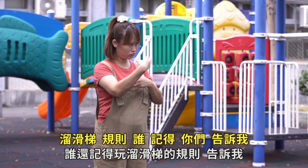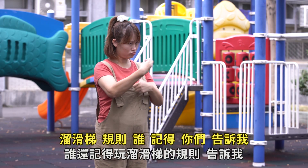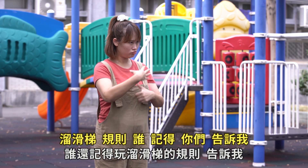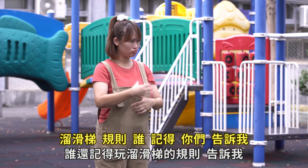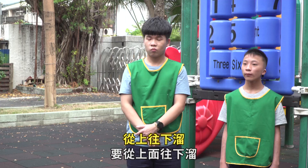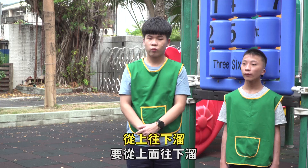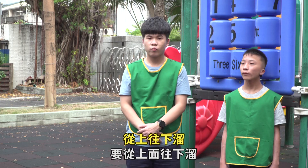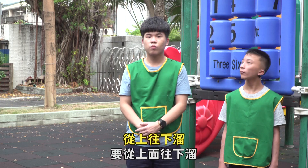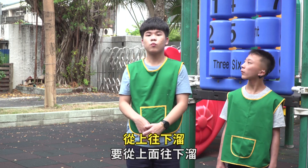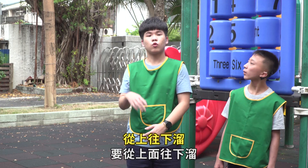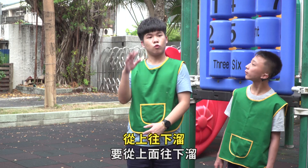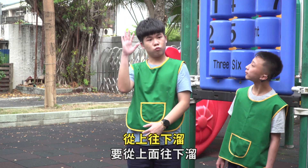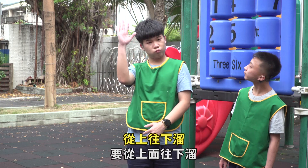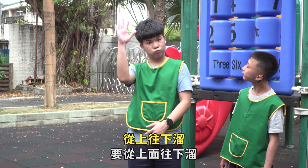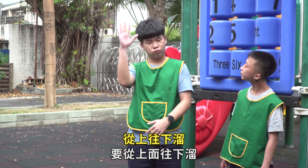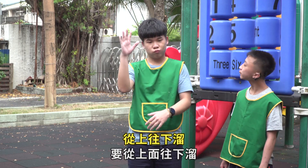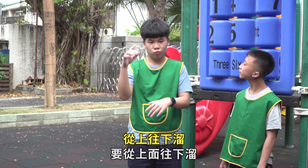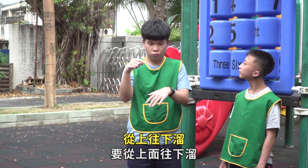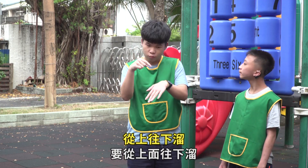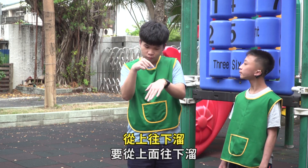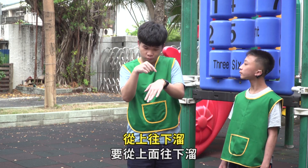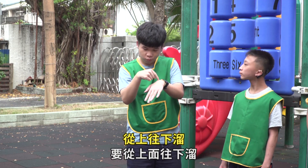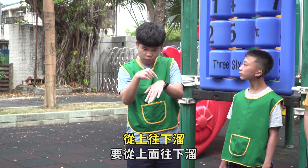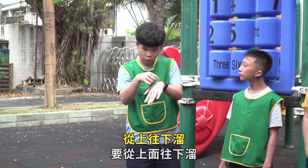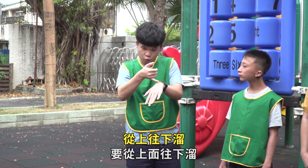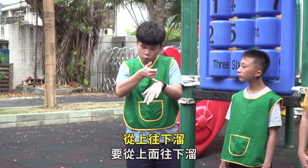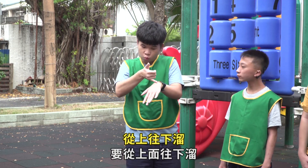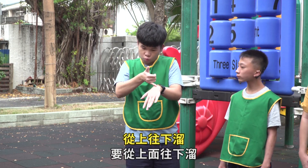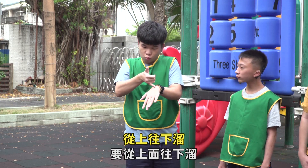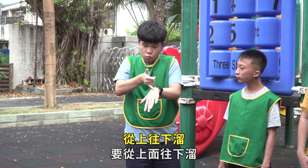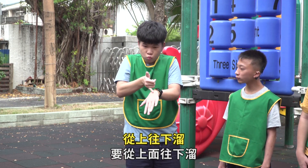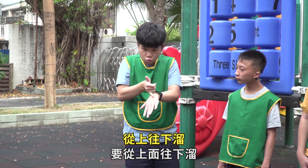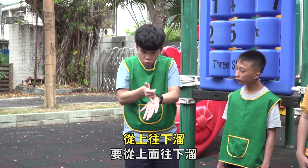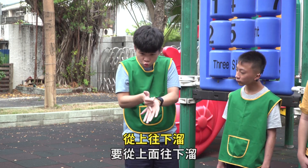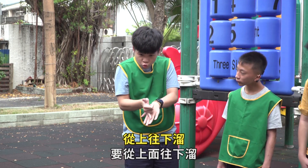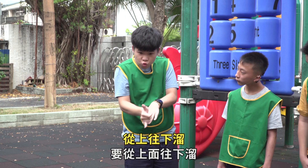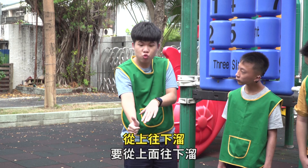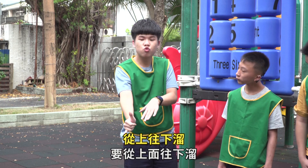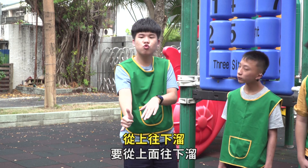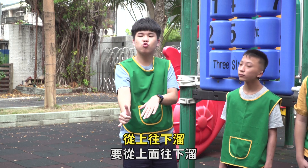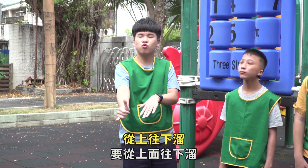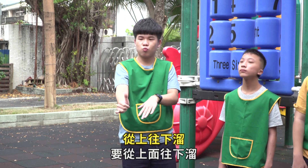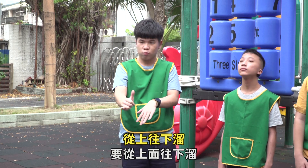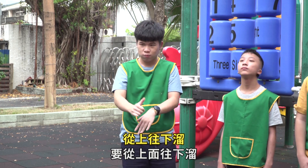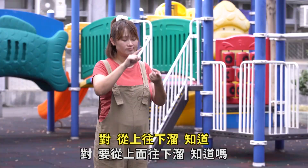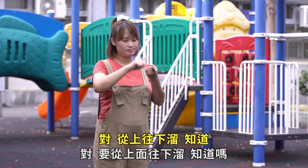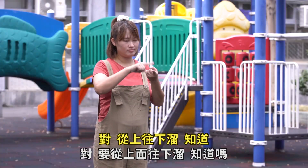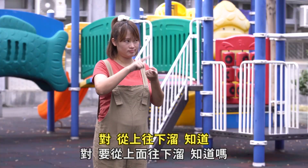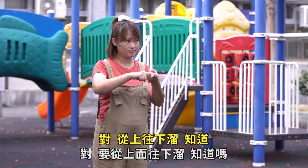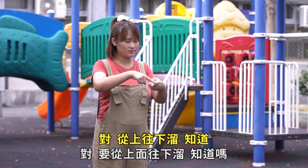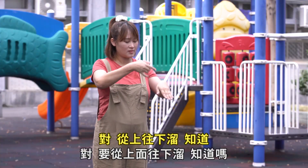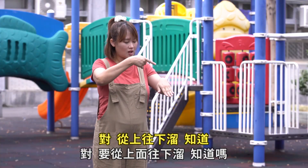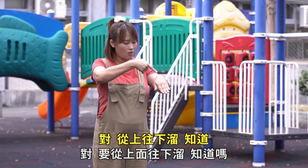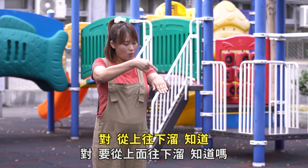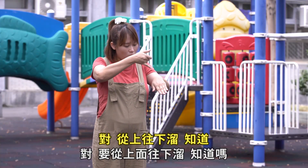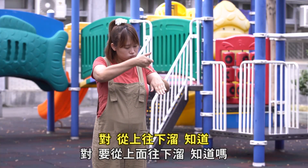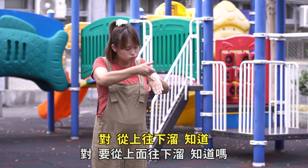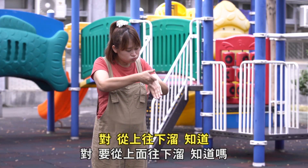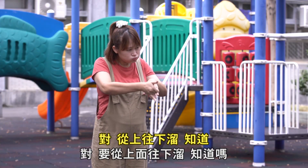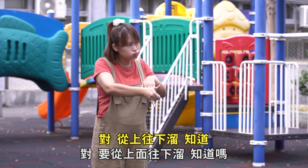我。 要从上面往下溜。 对，要从上面往下